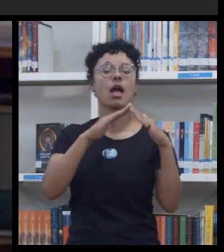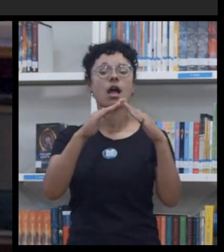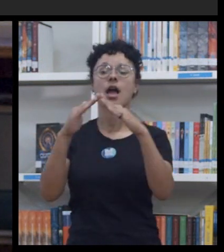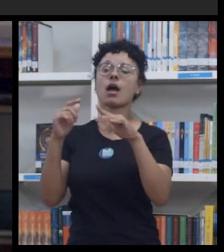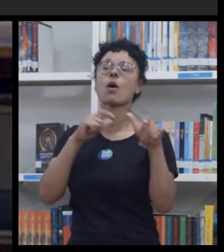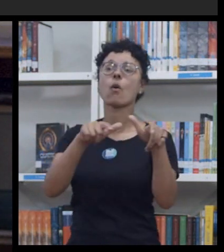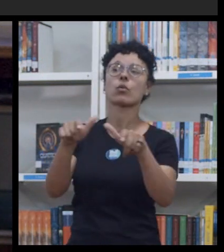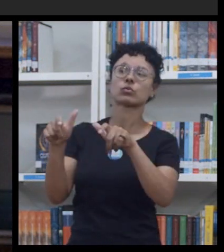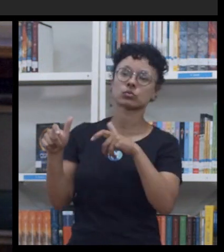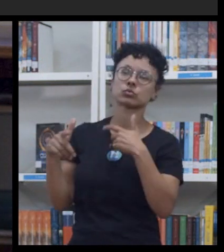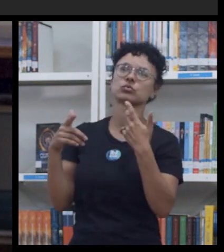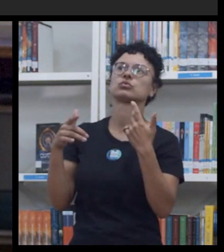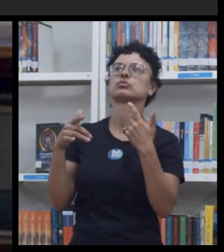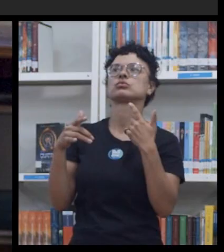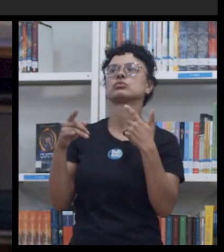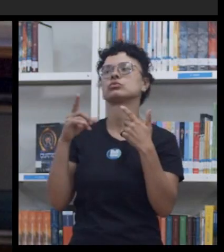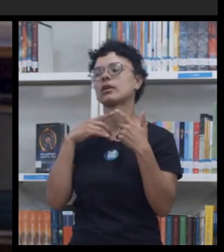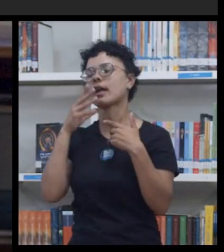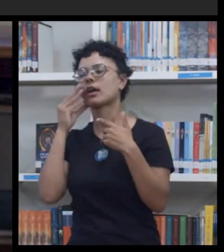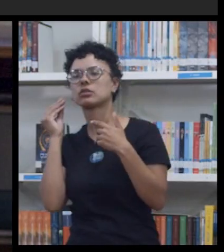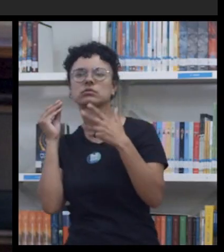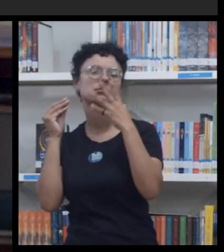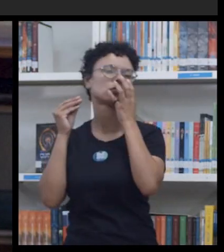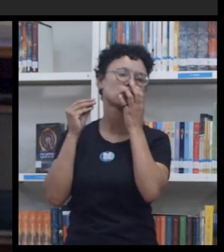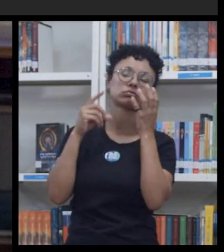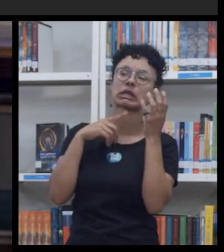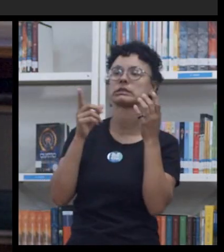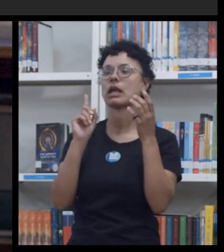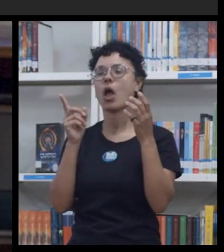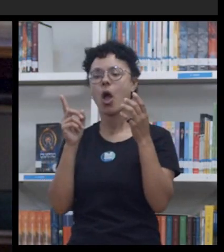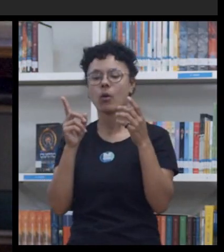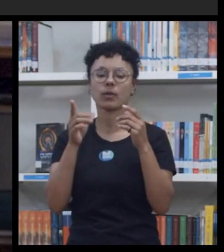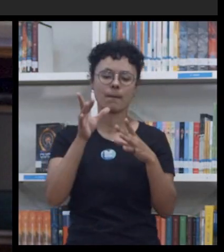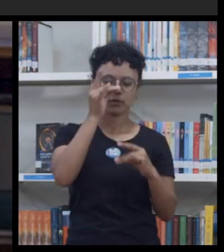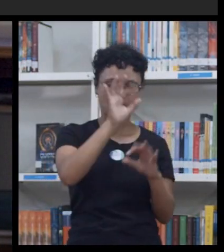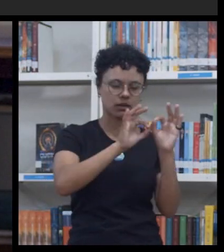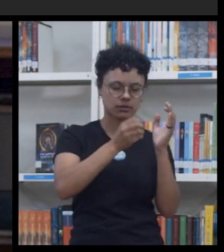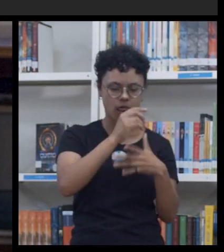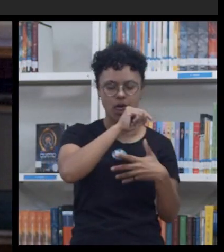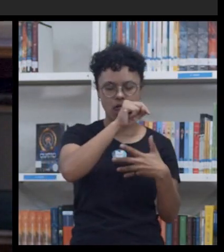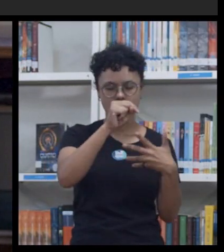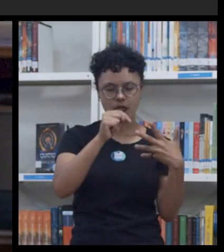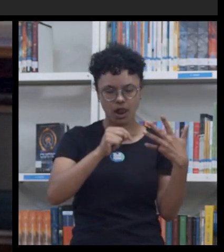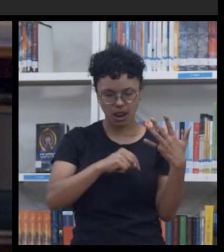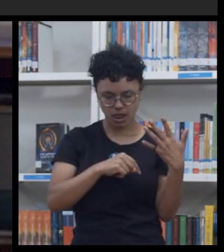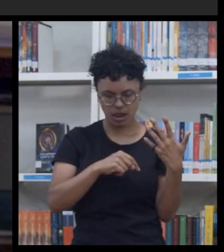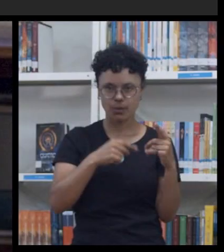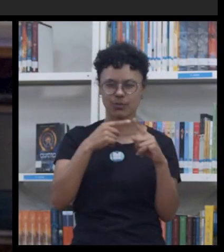morar, se ia ter gato, se ia ter cachorro. Eu construí as personagens. Eu tinha a